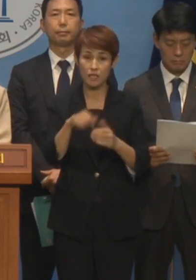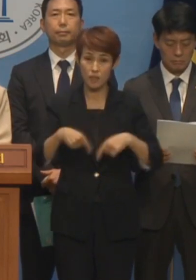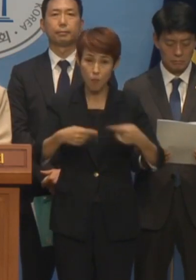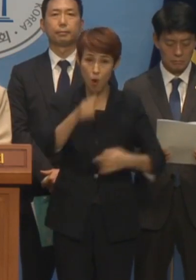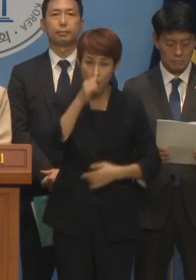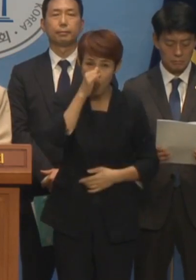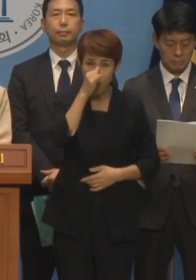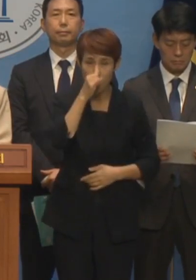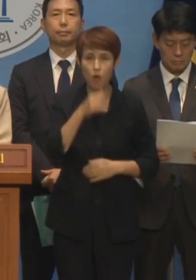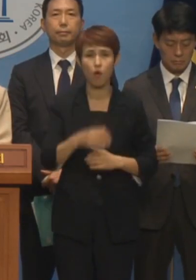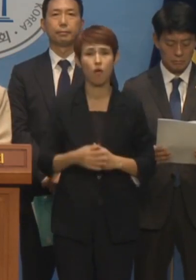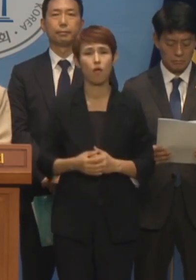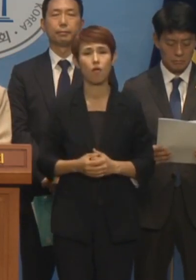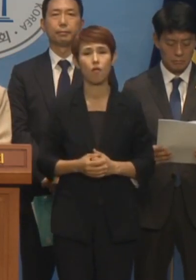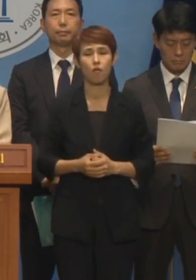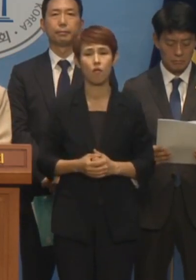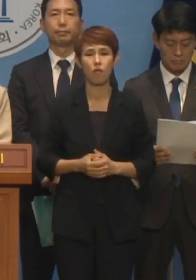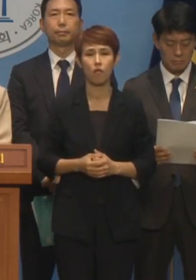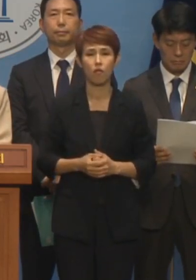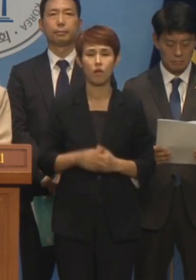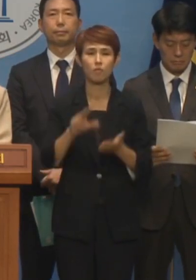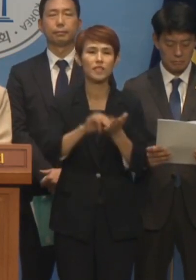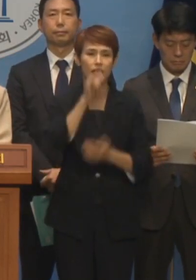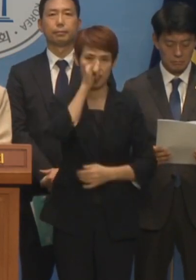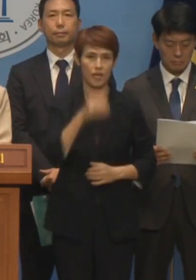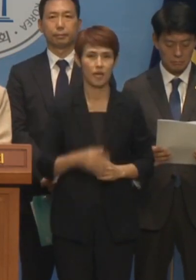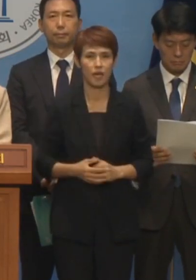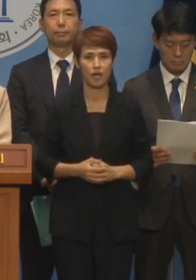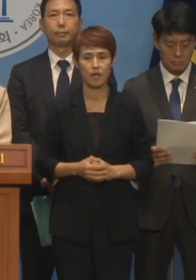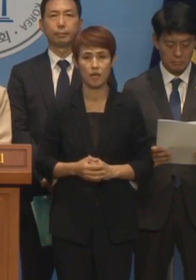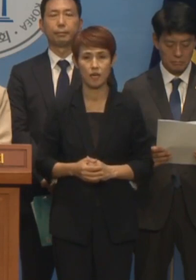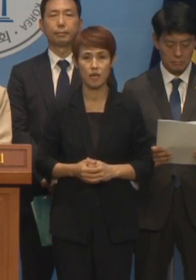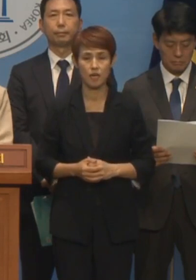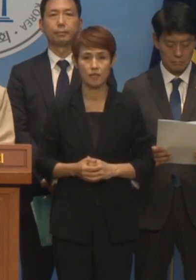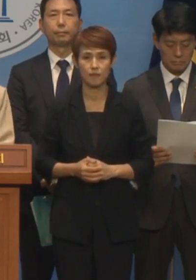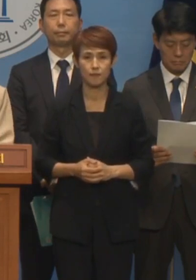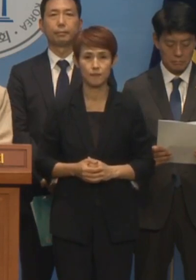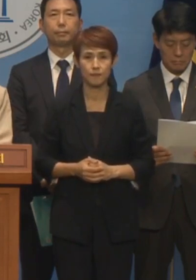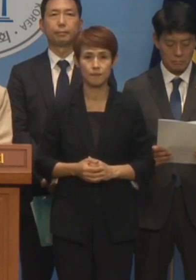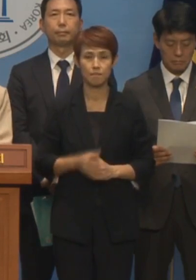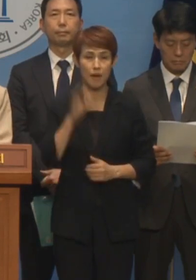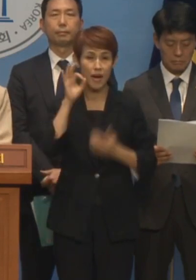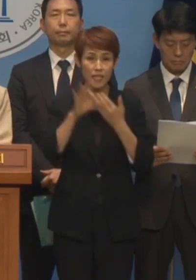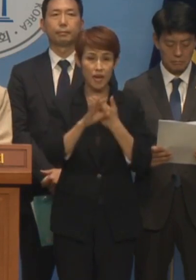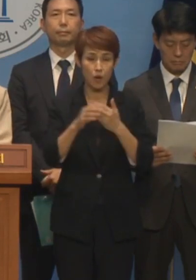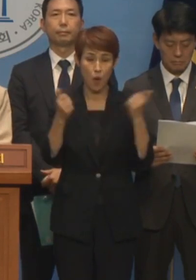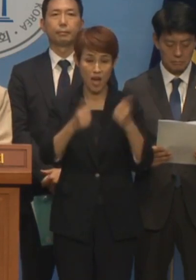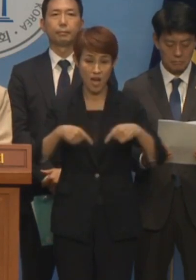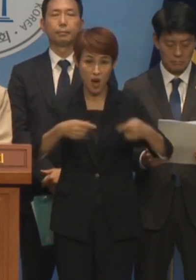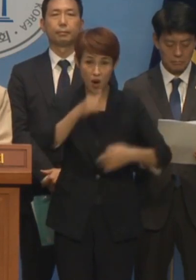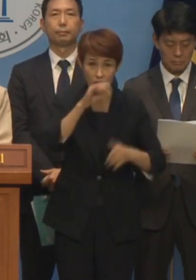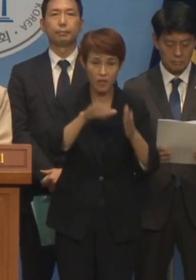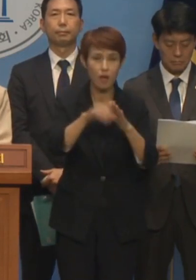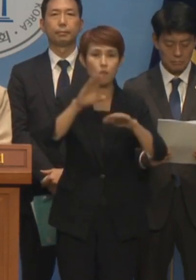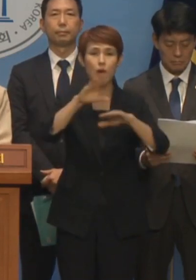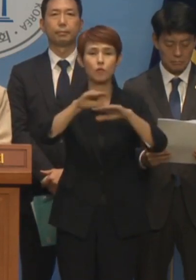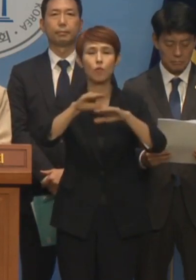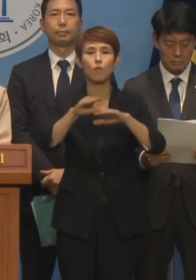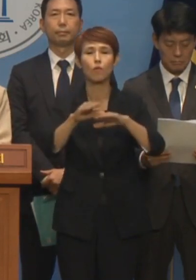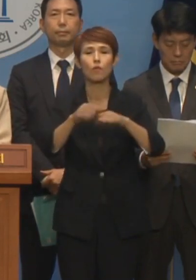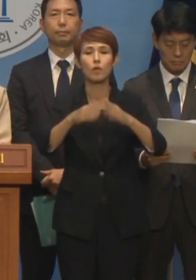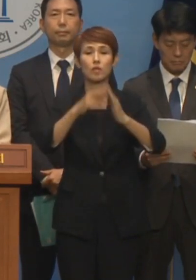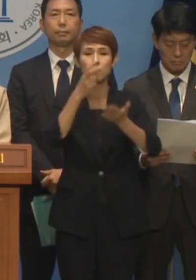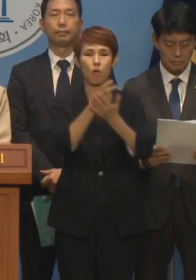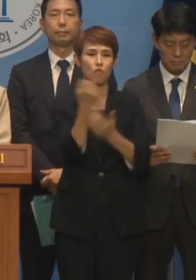기피 대상이 된다. 1위는 회의를 개회할 수 없다. 만약 강행하면 방통위 설치법 위반이